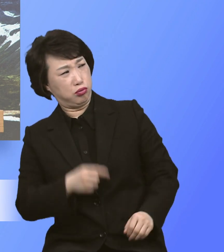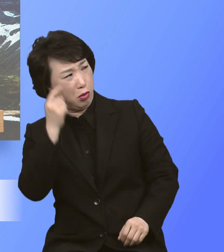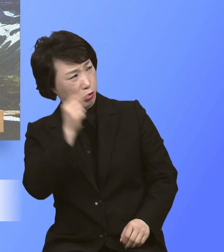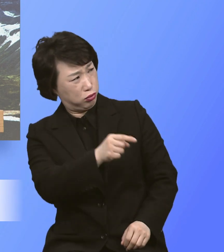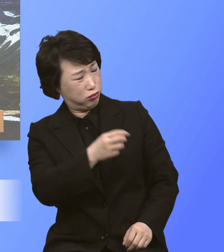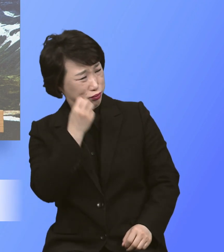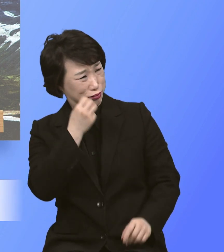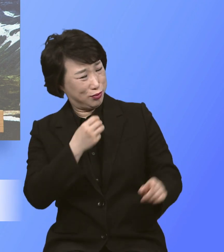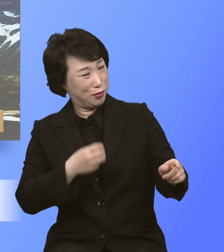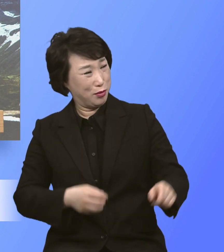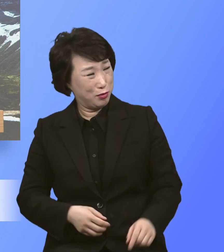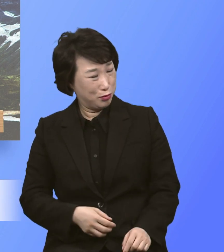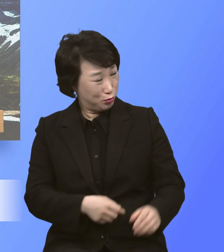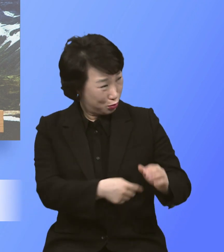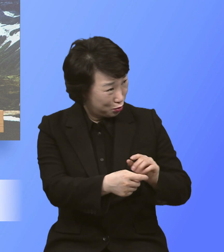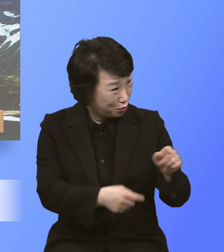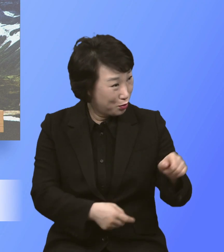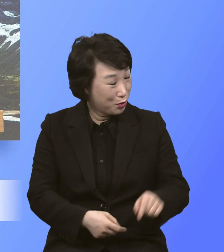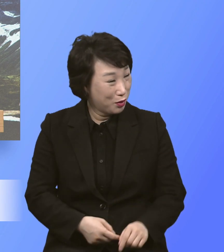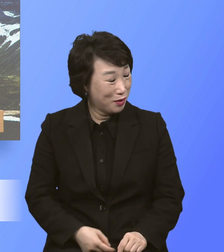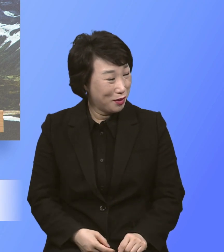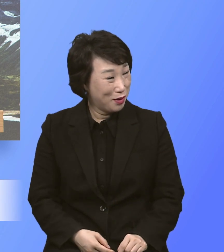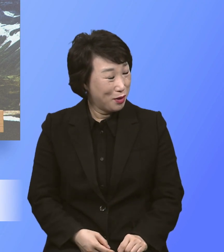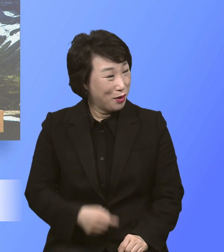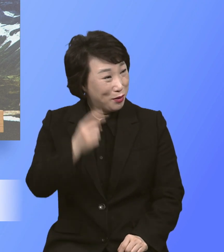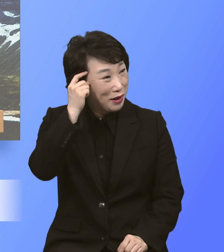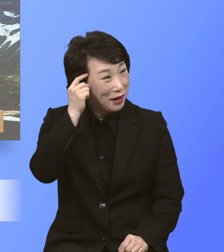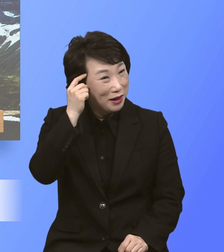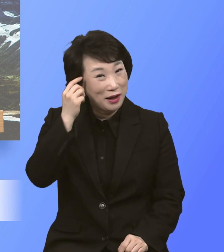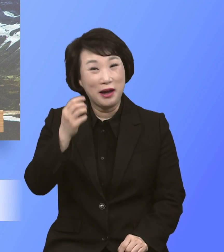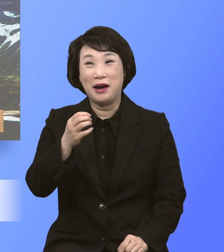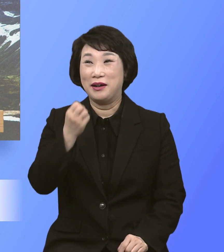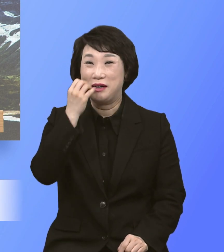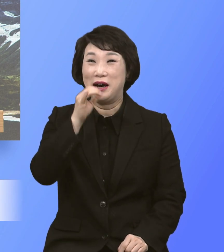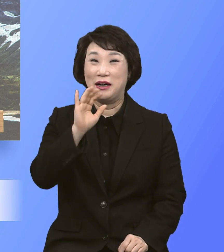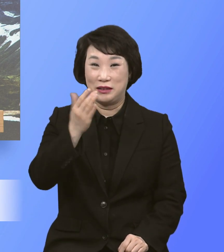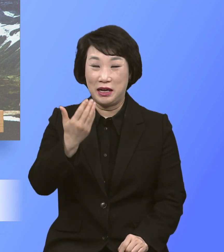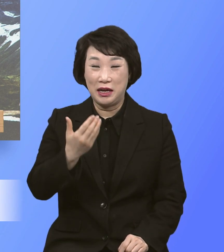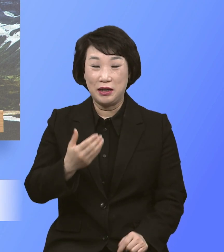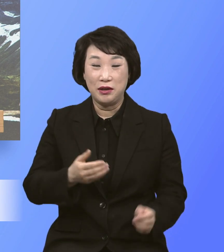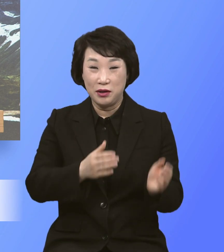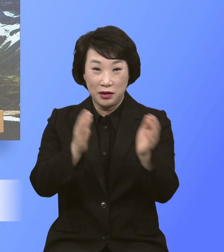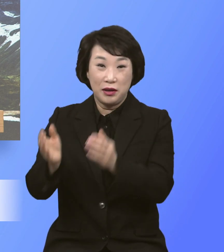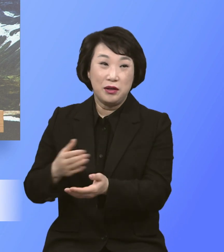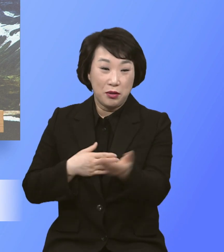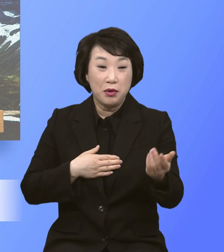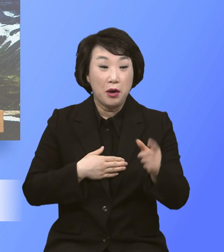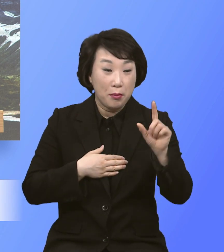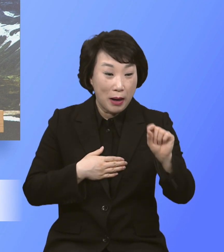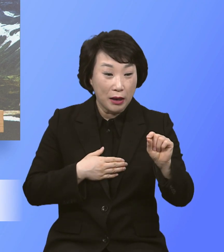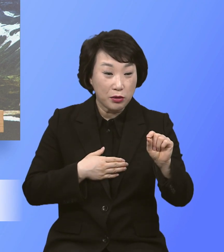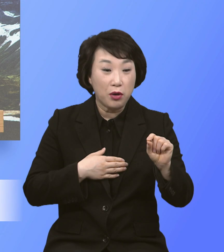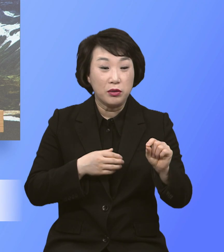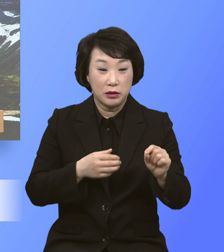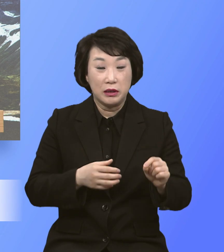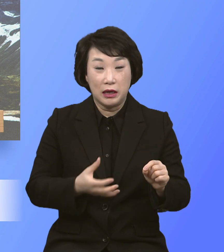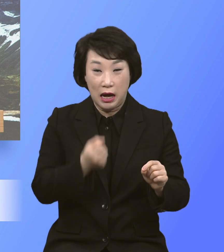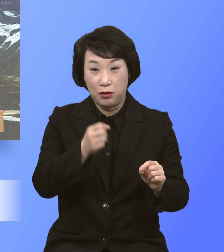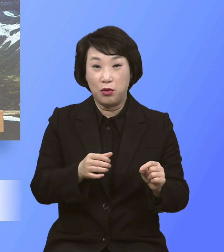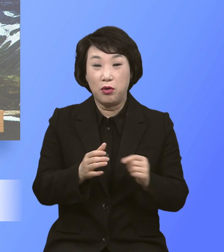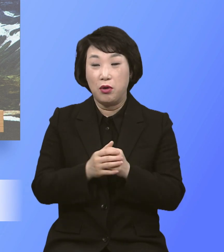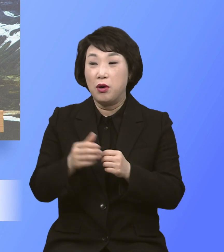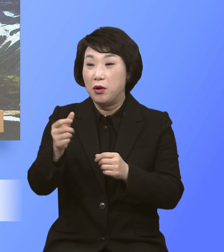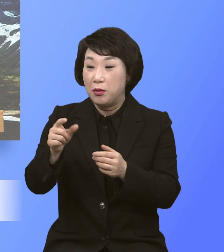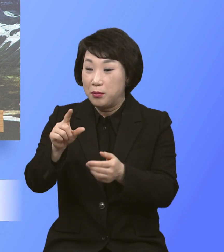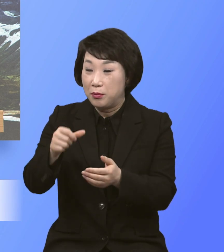이 사람이 도둑놈인가 이래야 된다 이 말입니다. 그러나 10,000원짜리 물건을 들고 10,000원짜리를 들고